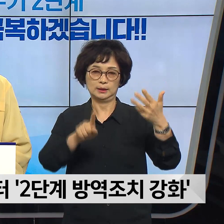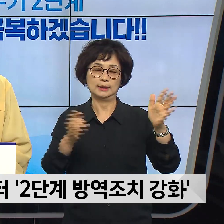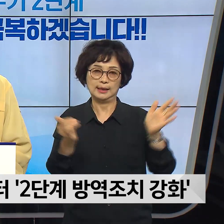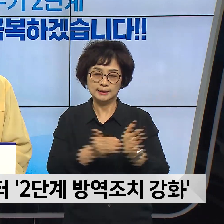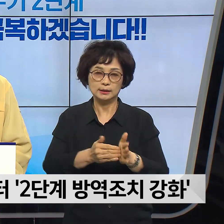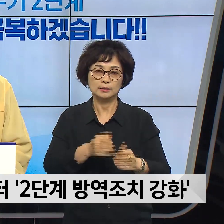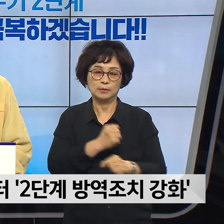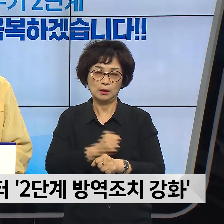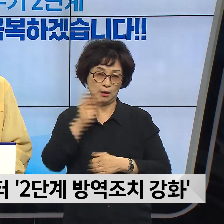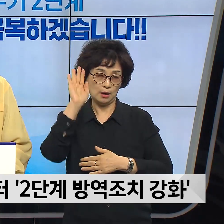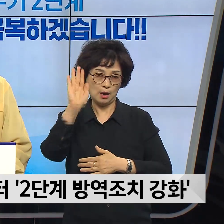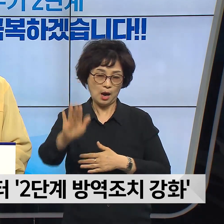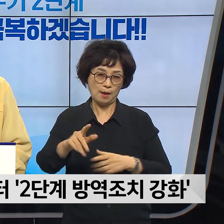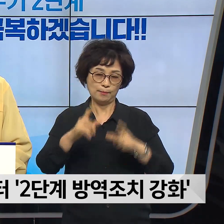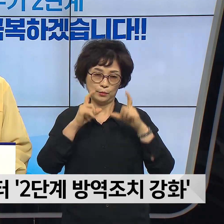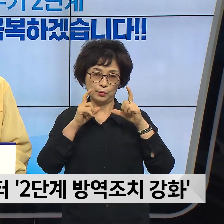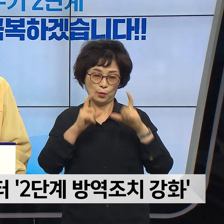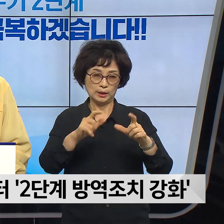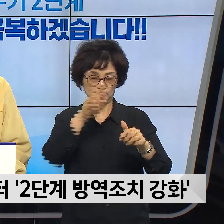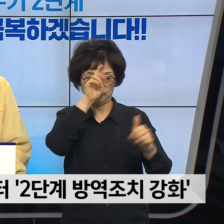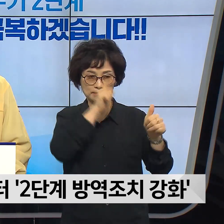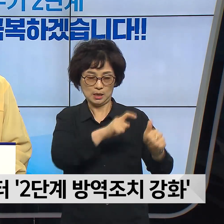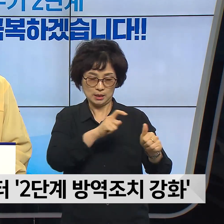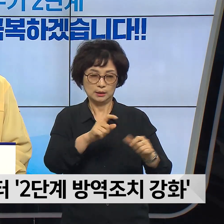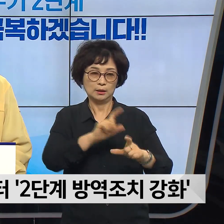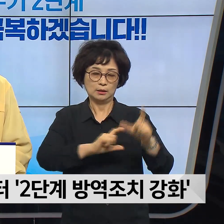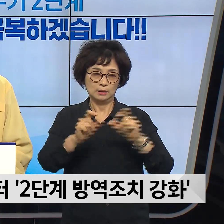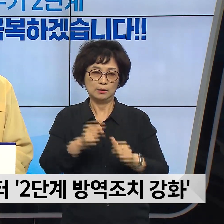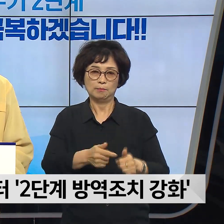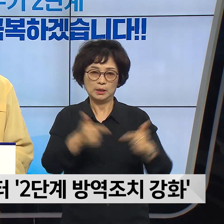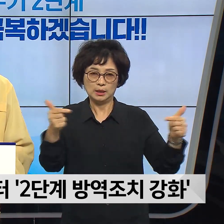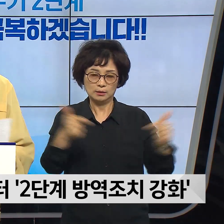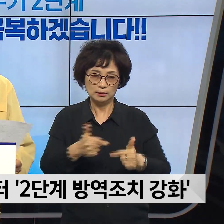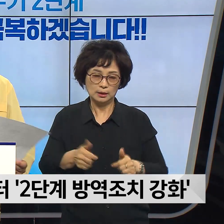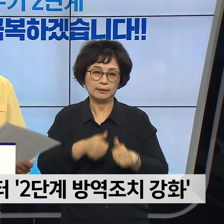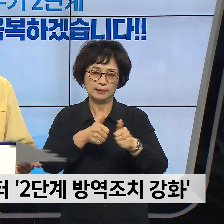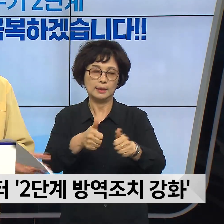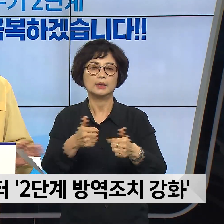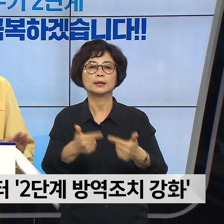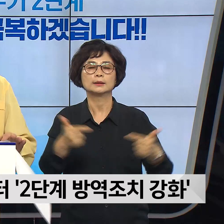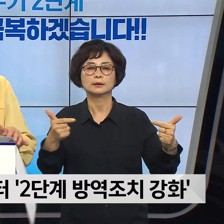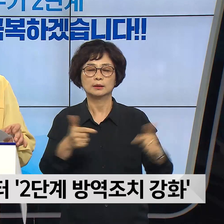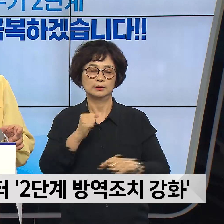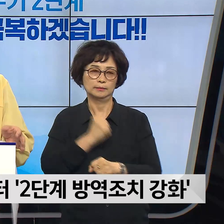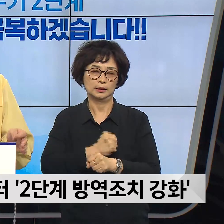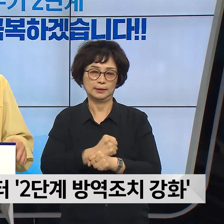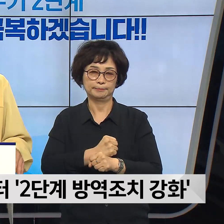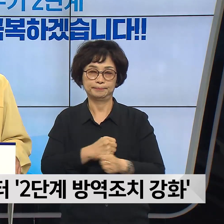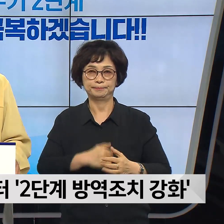24시까지이며 향후 확진자 발생 추이에 따라 종료 시점은 연장될 수도 있습니다.